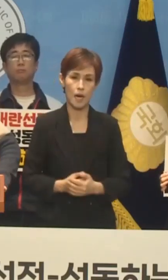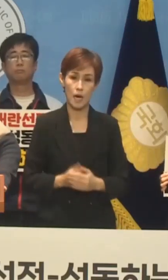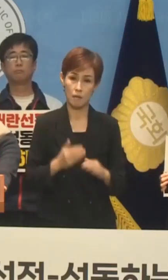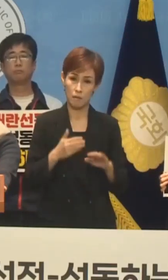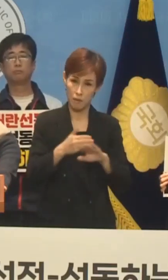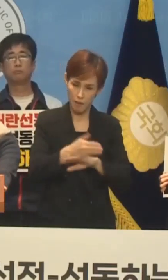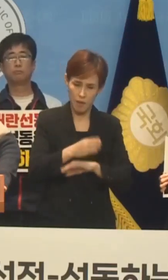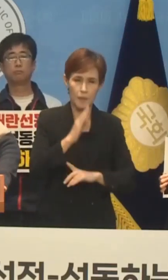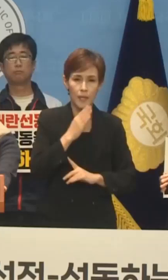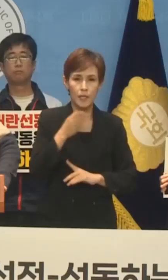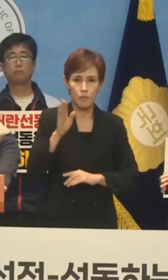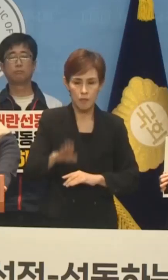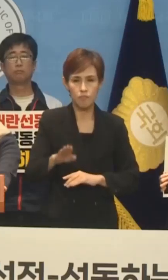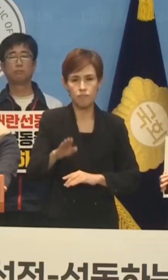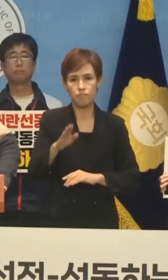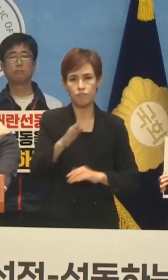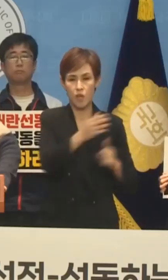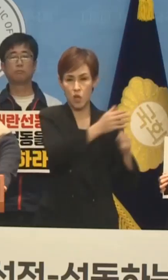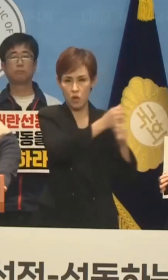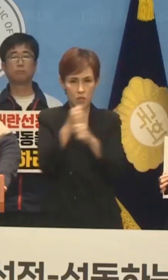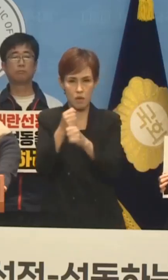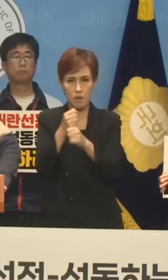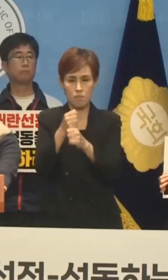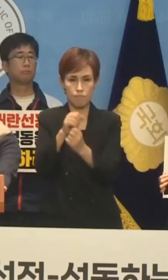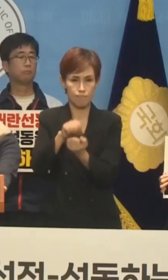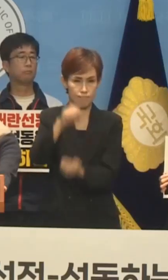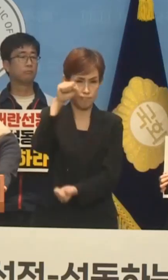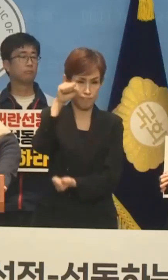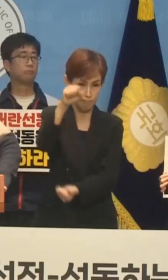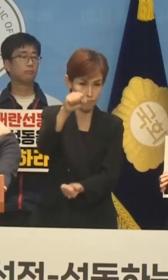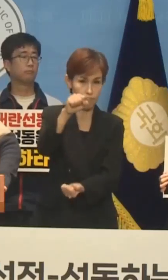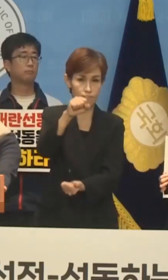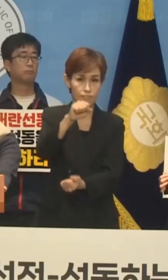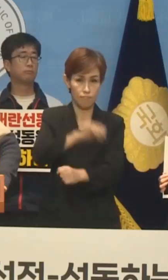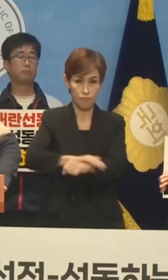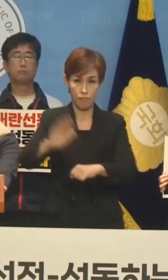뒤늦었지만 체포영장이 법대로 집행됨으로써